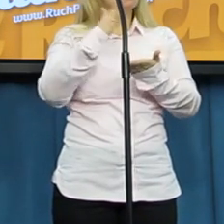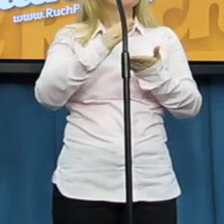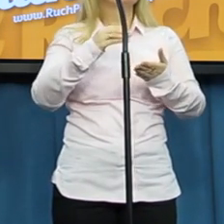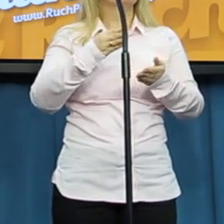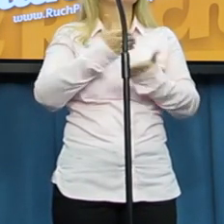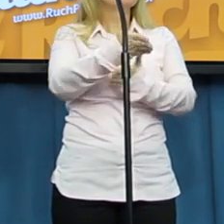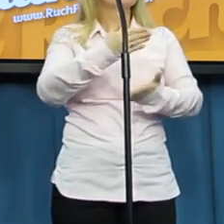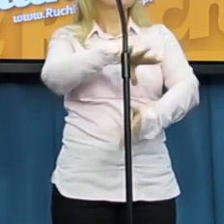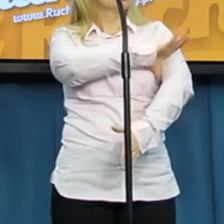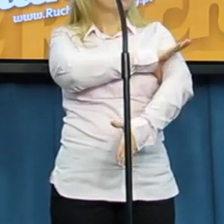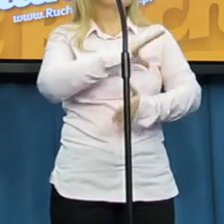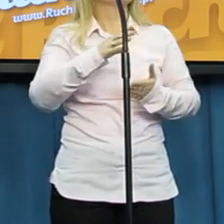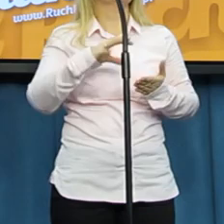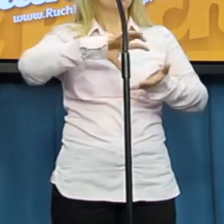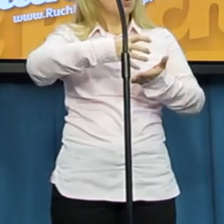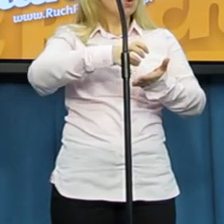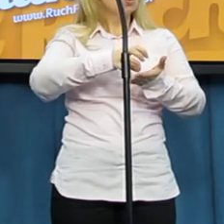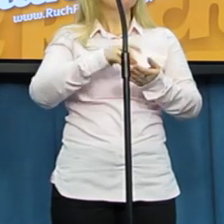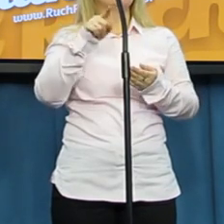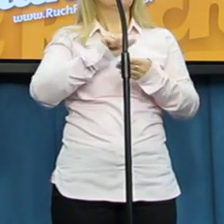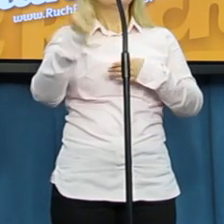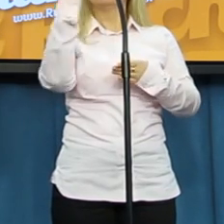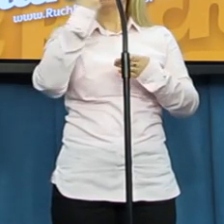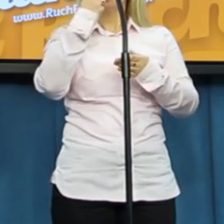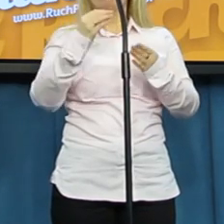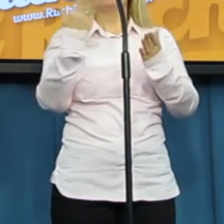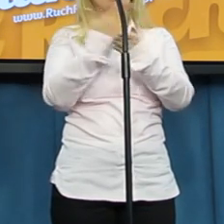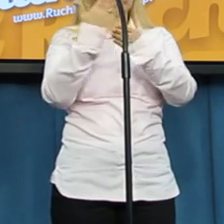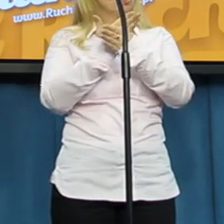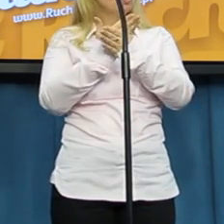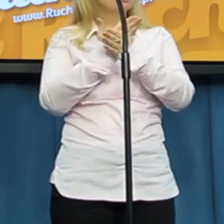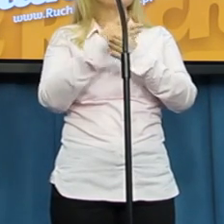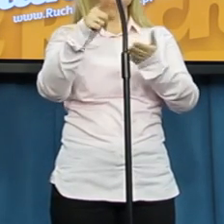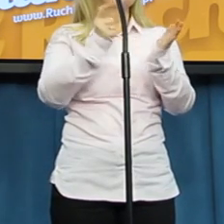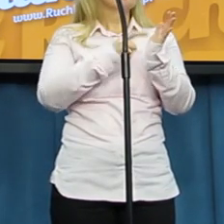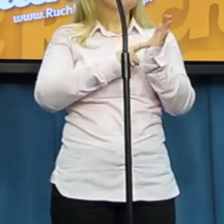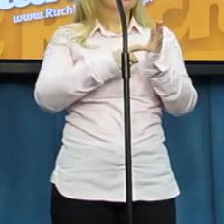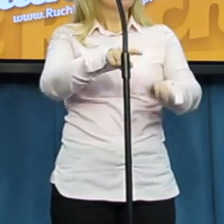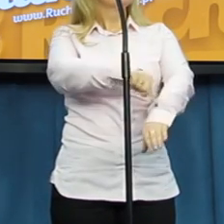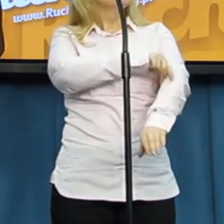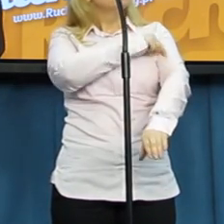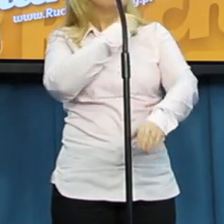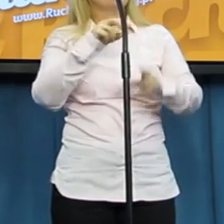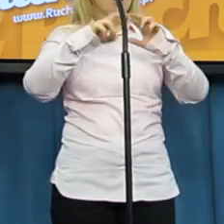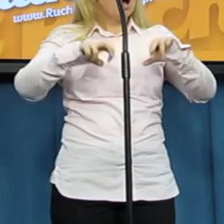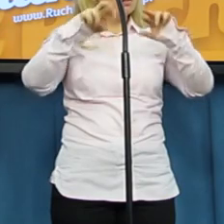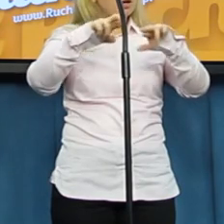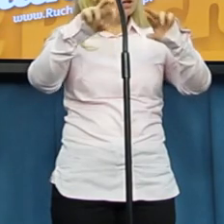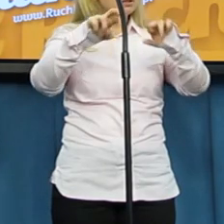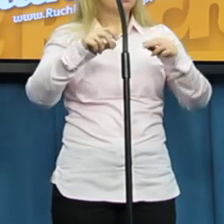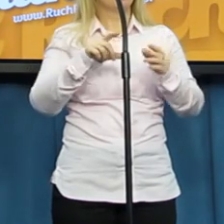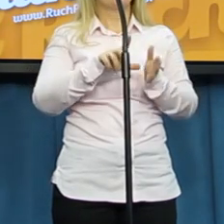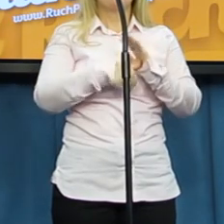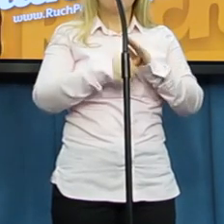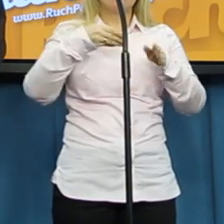frakcji. To jest bardzo ciekawy dokument. On oczywiście wymaga dłuższego zastanowienia i przeanalizowania. Wstępnie wydaje